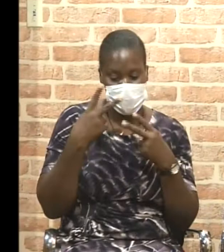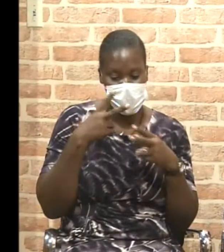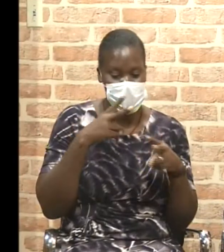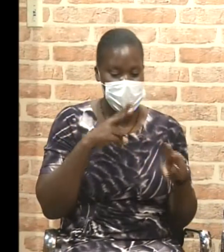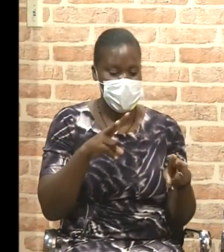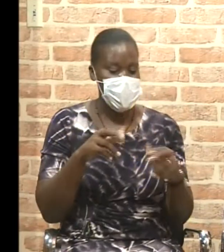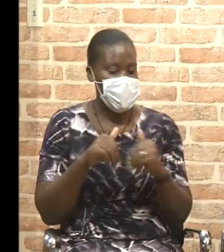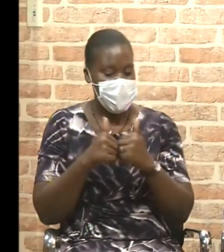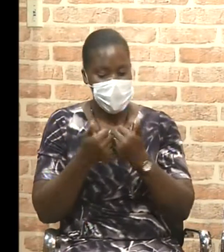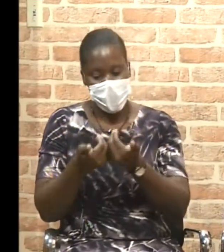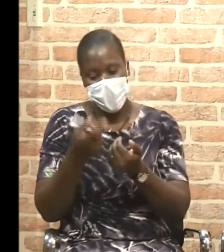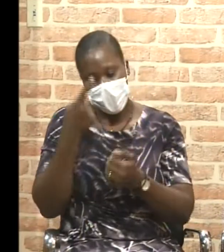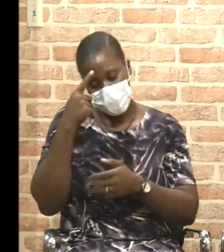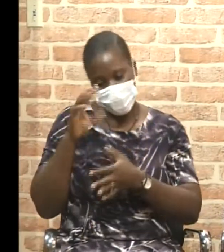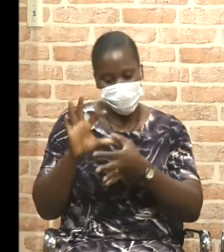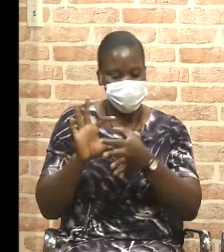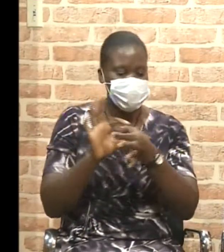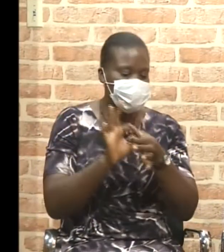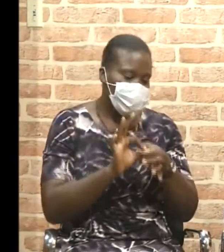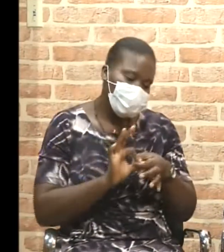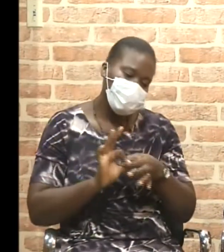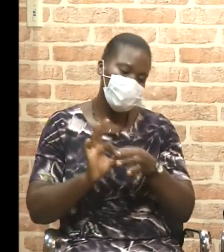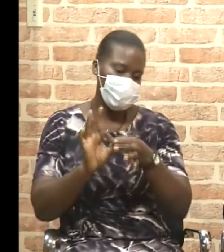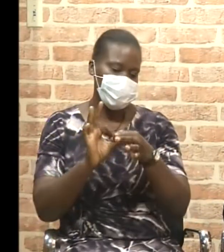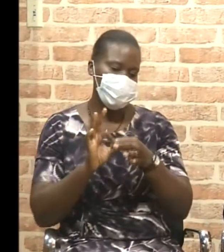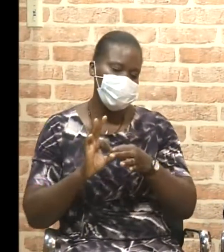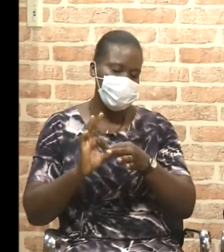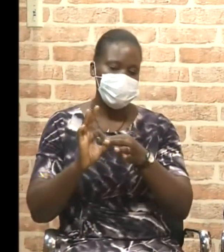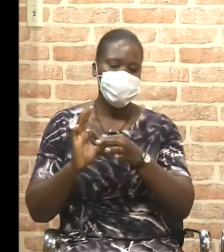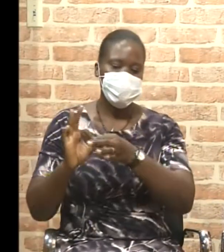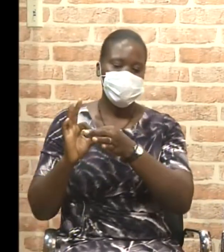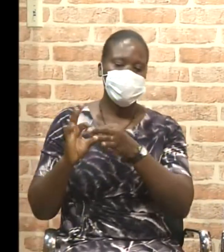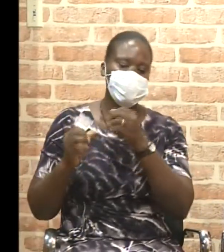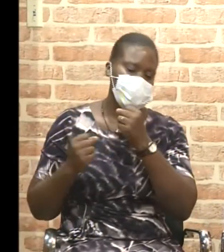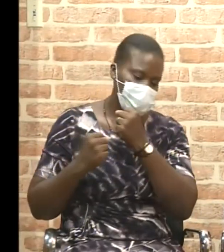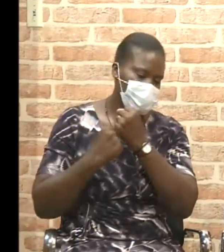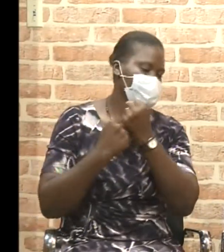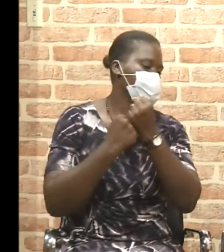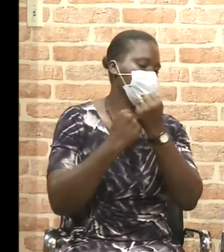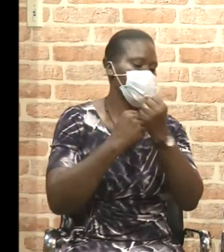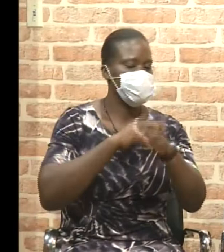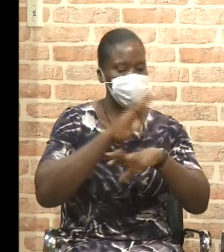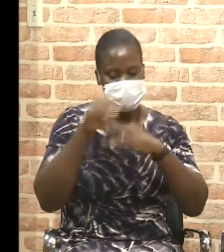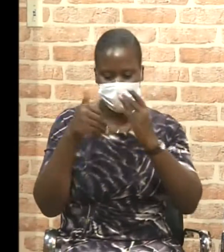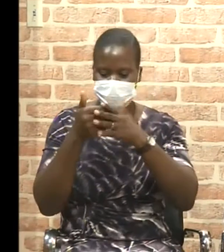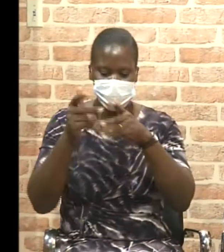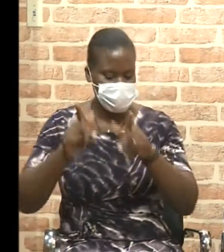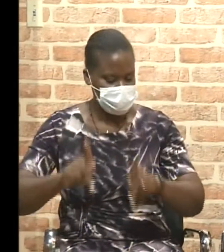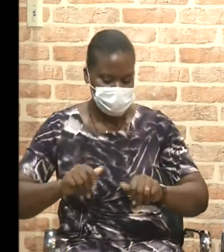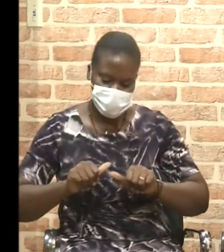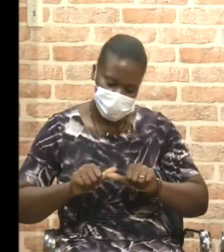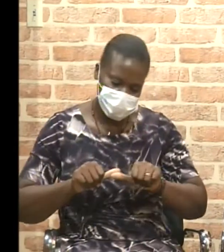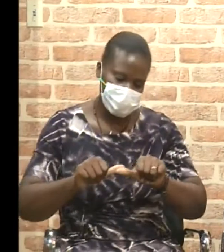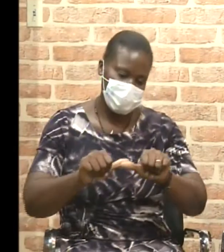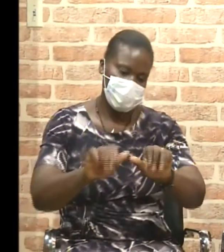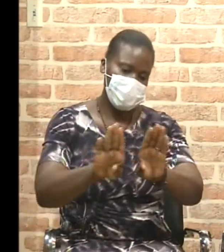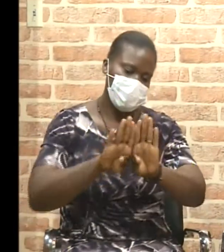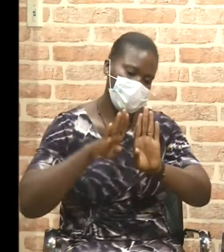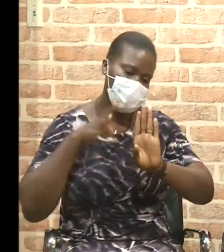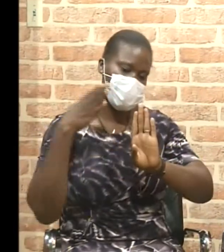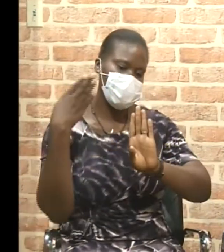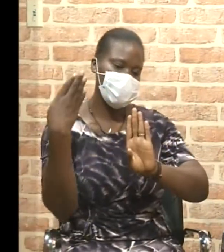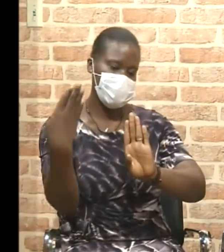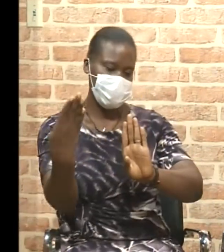contourner, c'est collaborer, nous avons collaborer. C'est solidarité, nous avons fait avec tout le monde, donc nous avons continué à être ouverte et puis.